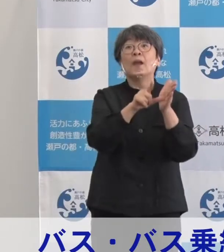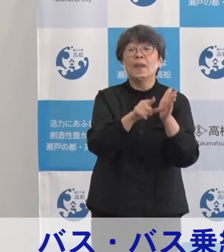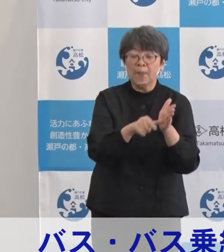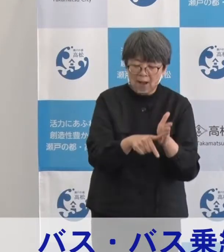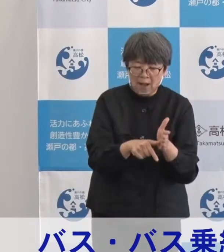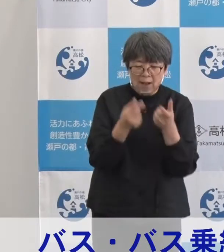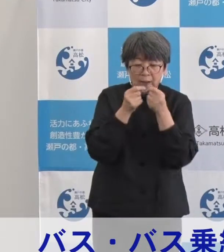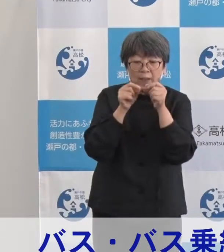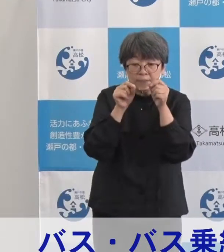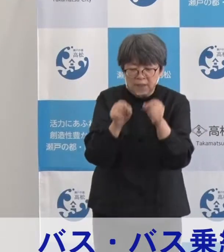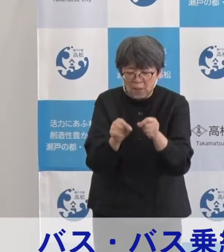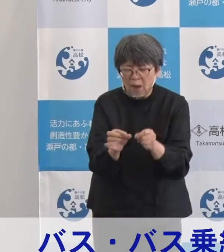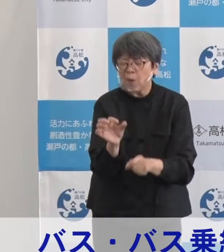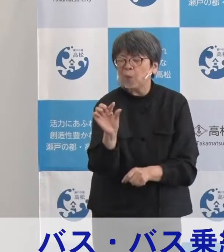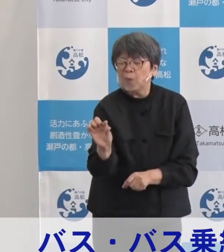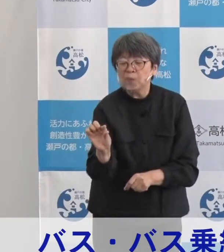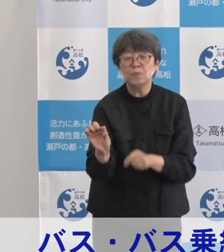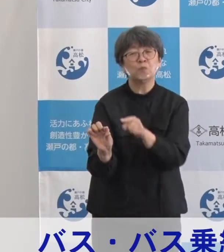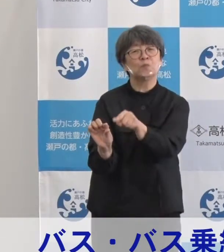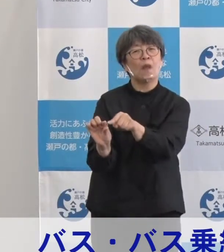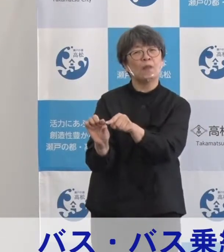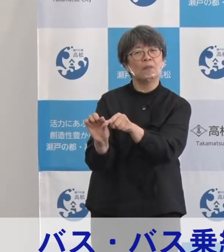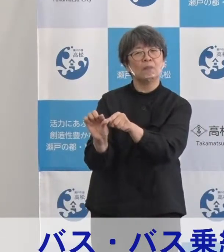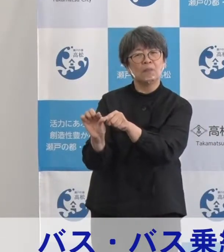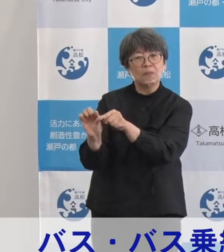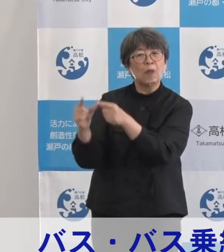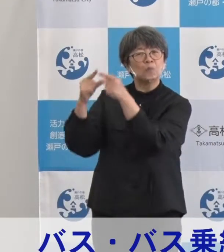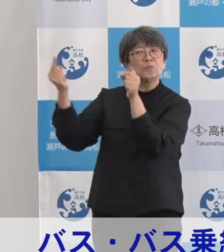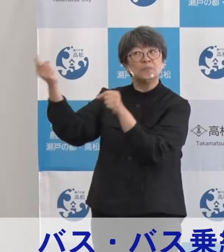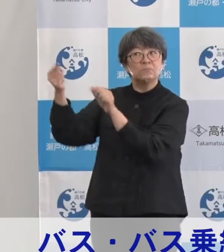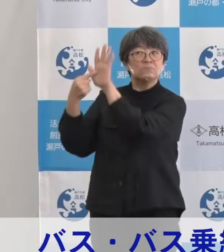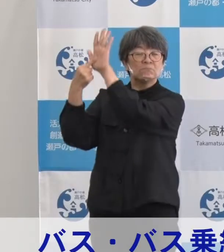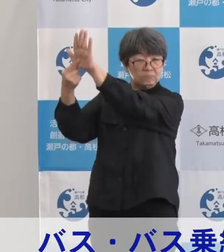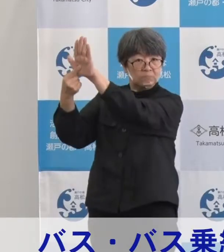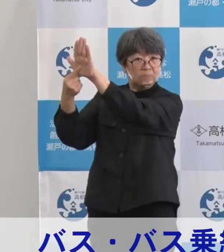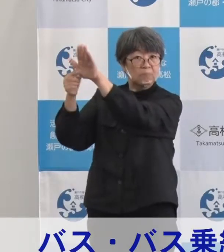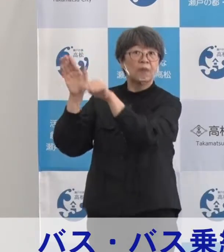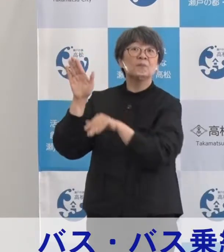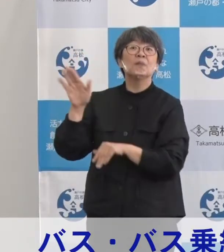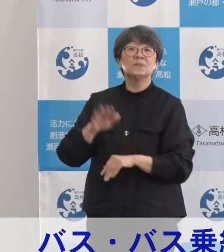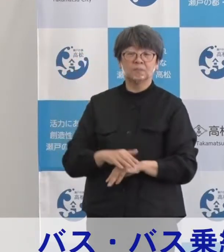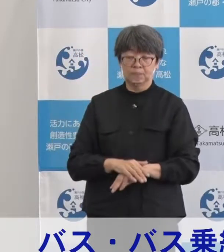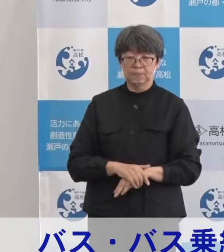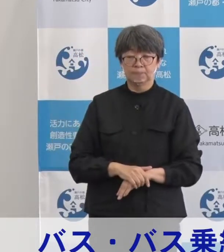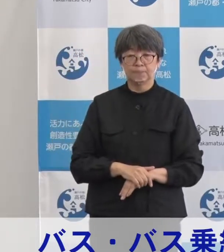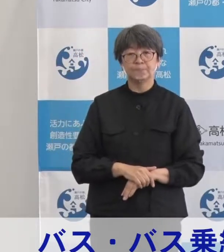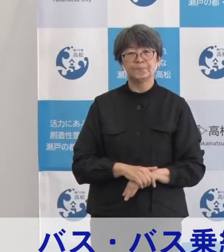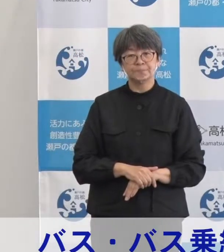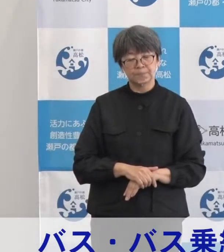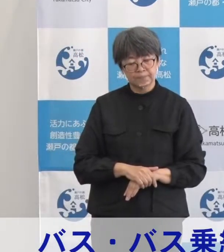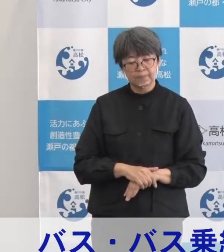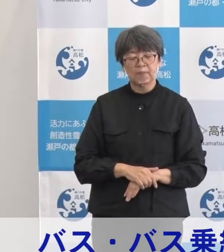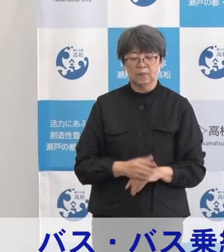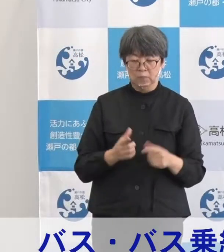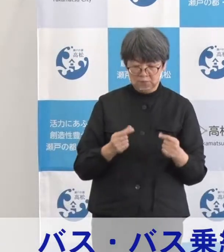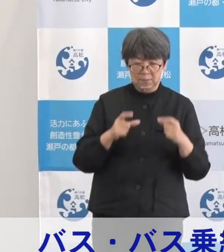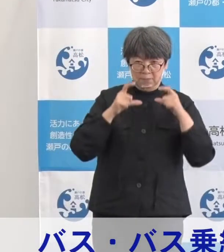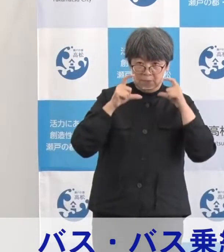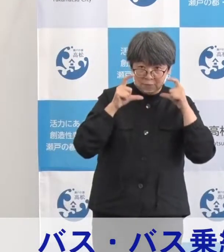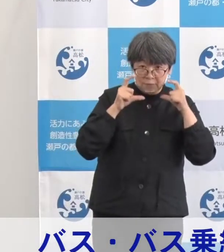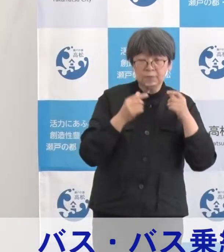観戦は限定的であると言ったような言葉も示されているところでございますもちろんマスクの着用